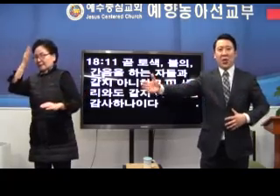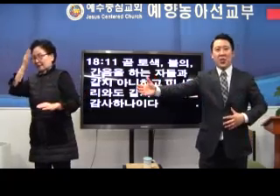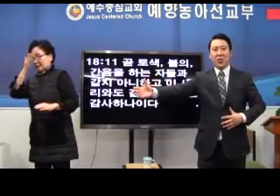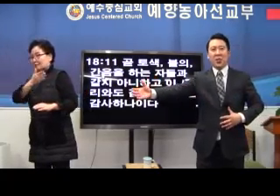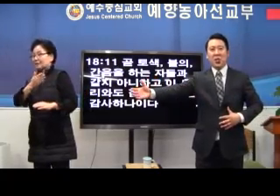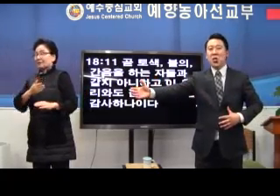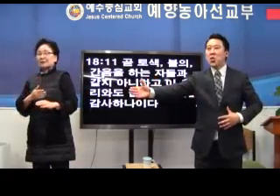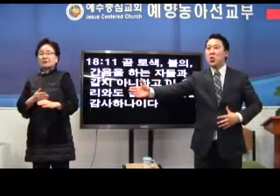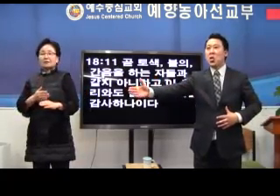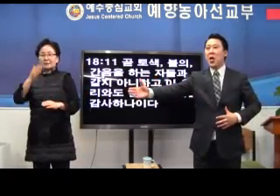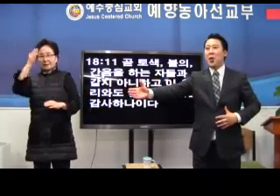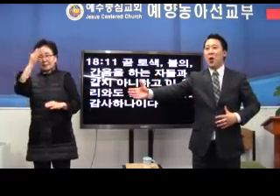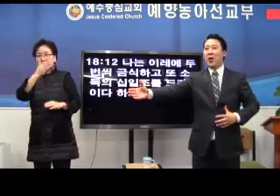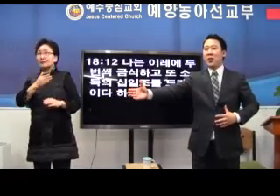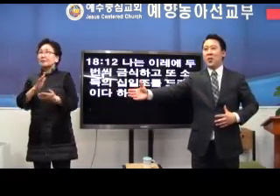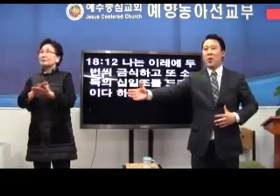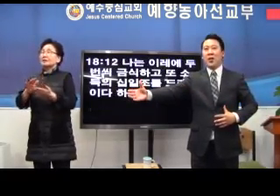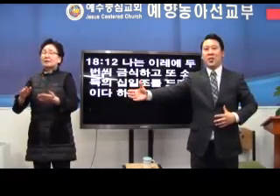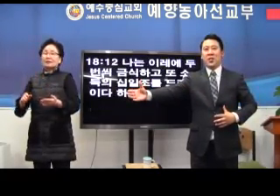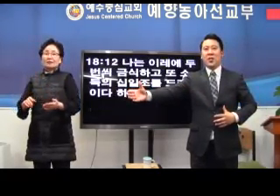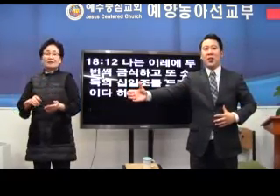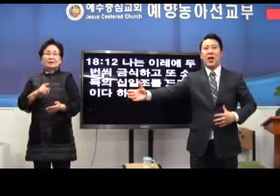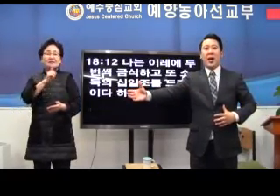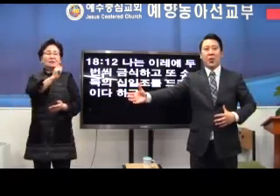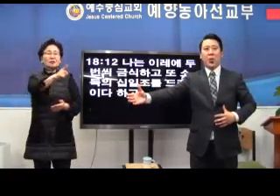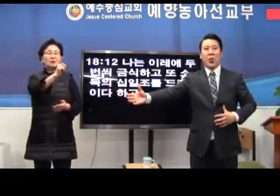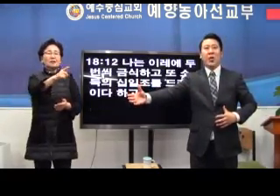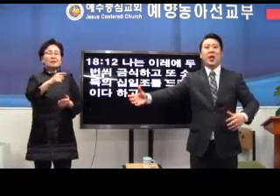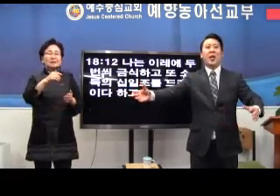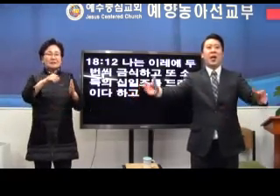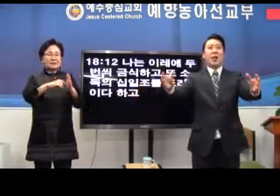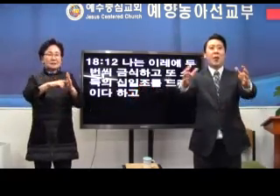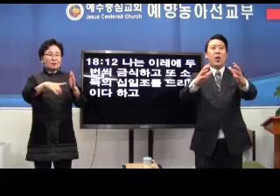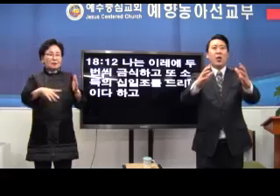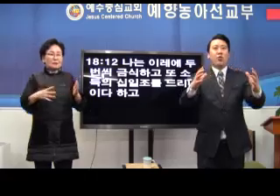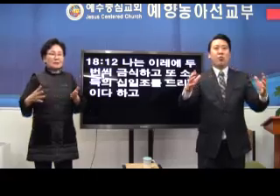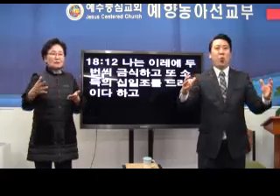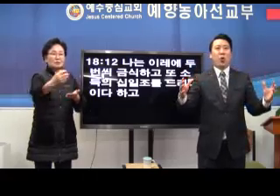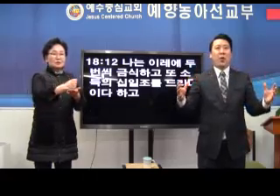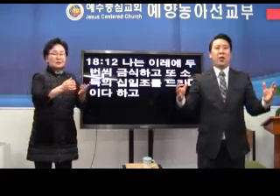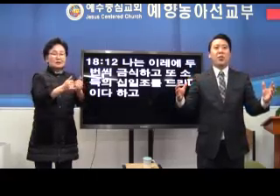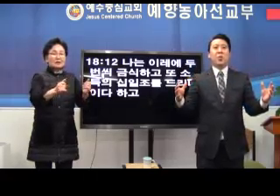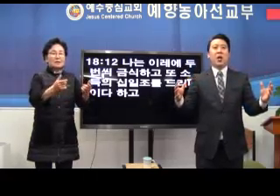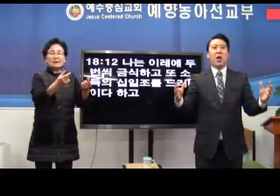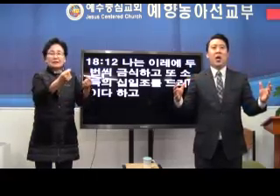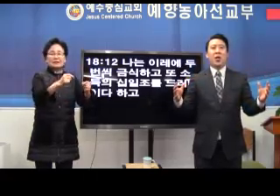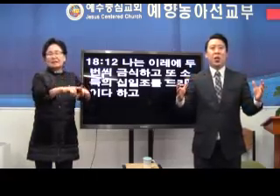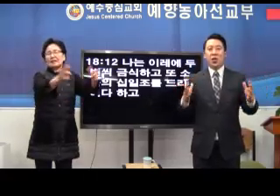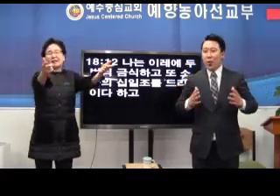있는 세리와 같은 자와 같지 않고 나는 하나님의 축복을 받았습니다. 이렇게